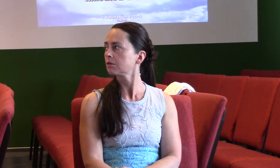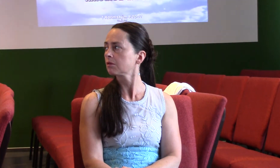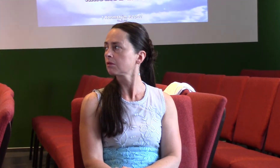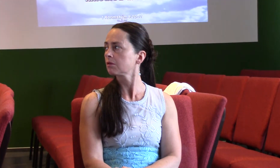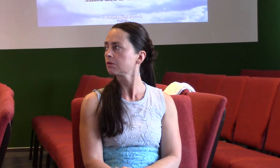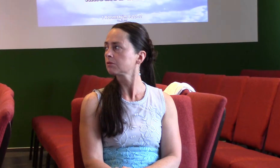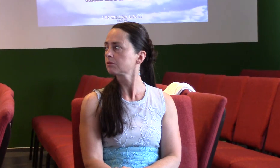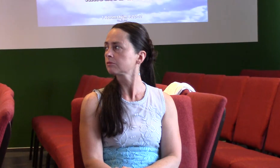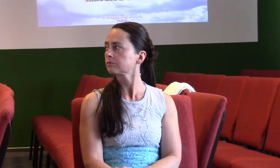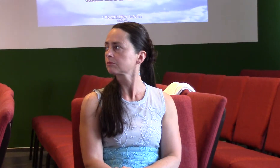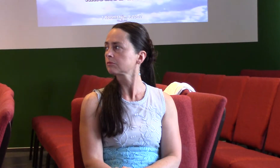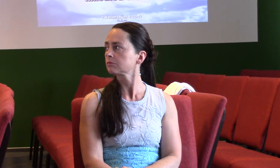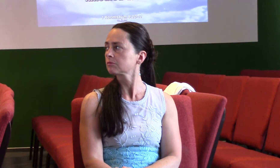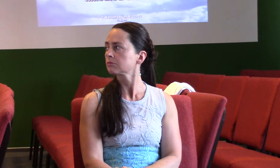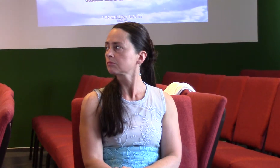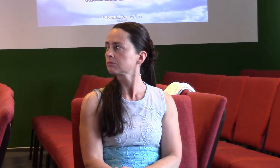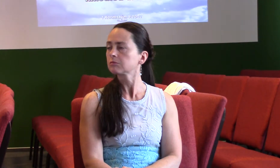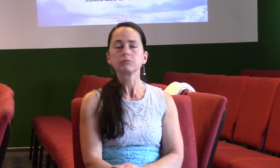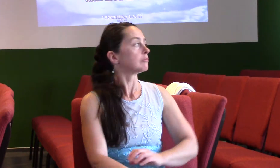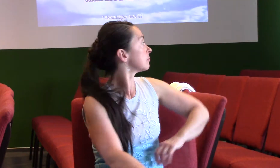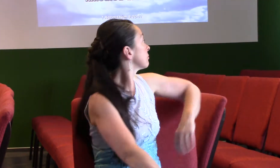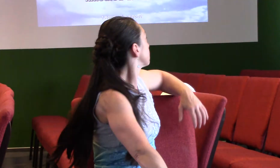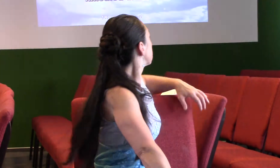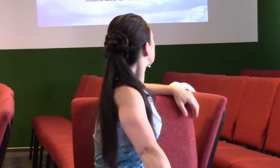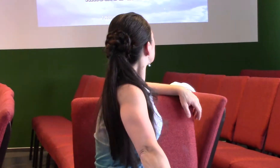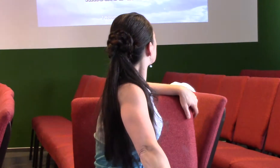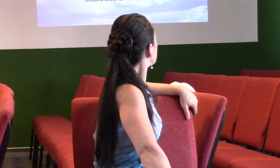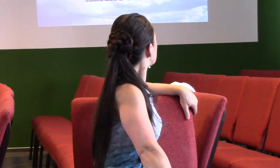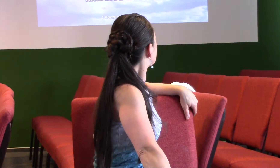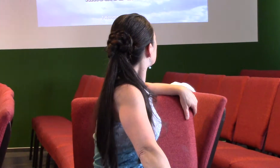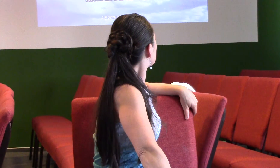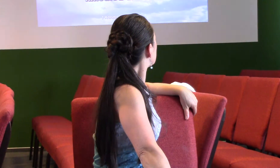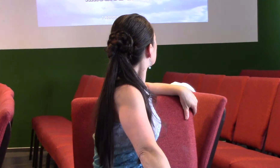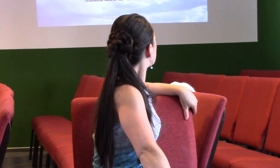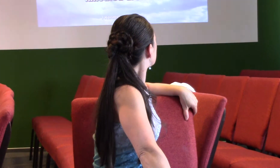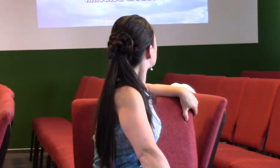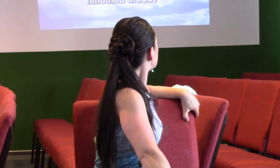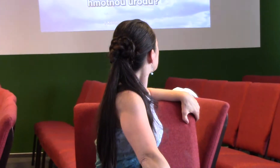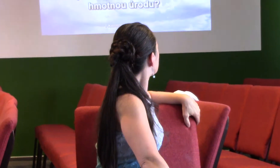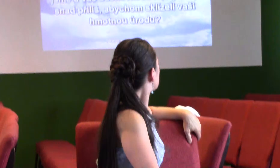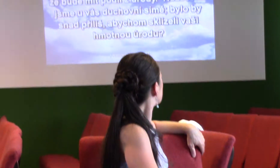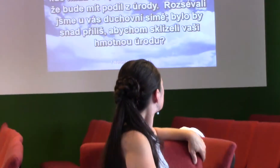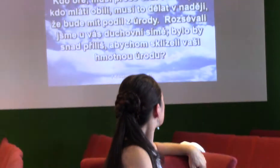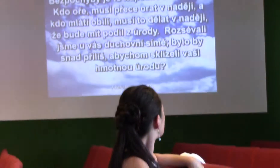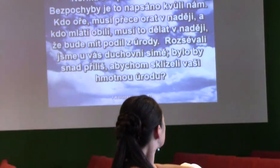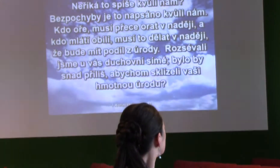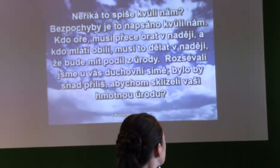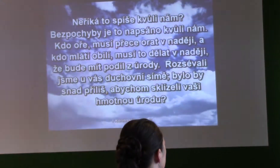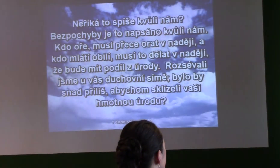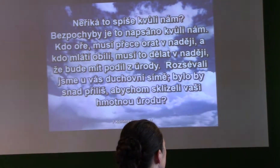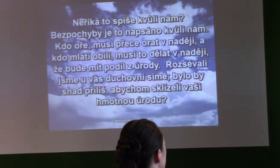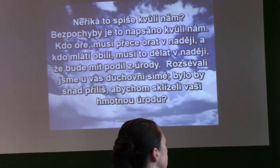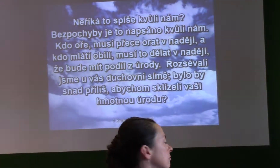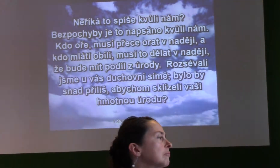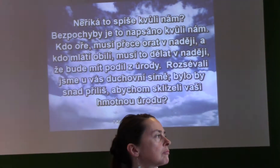mimořádného, když budeme sklízet vaše tělesné věci. Zde se mluví právě o